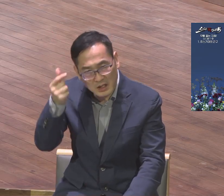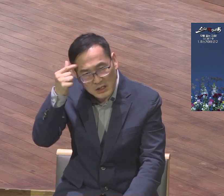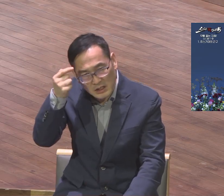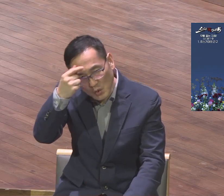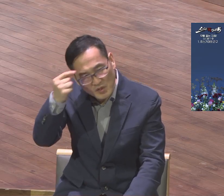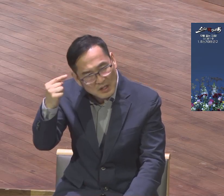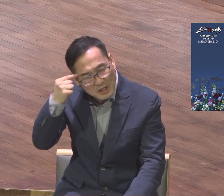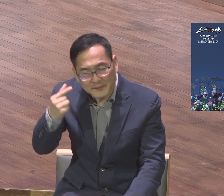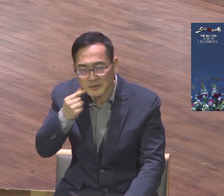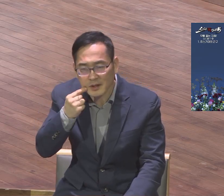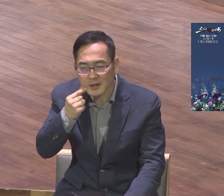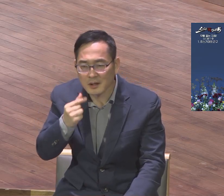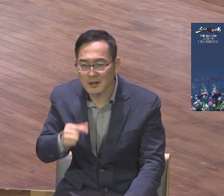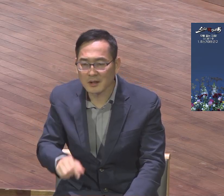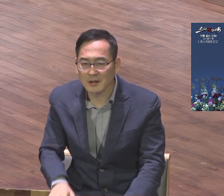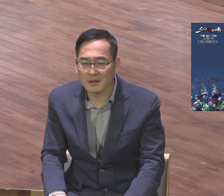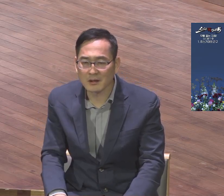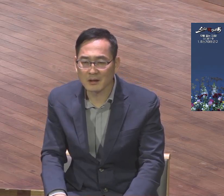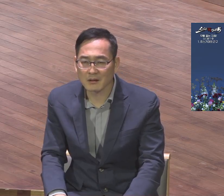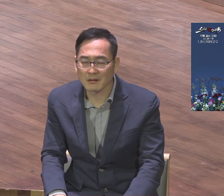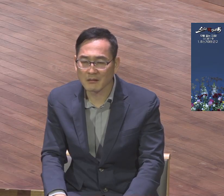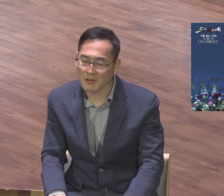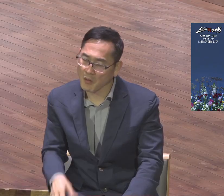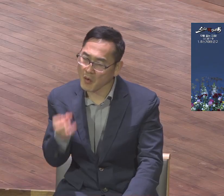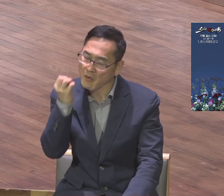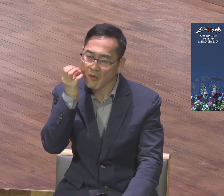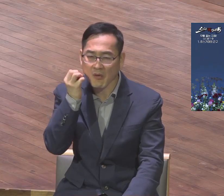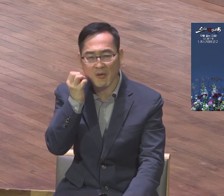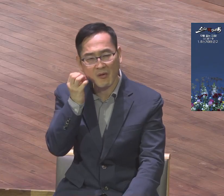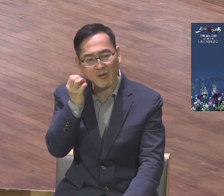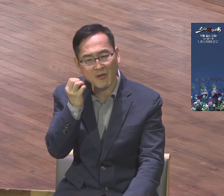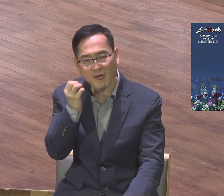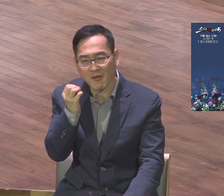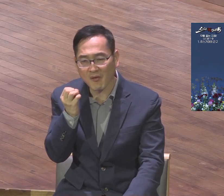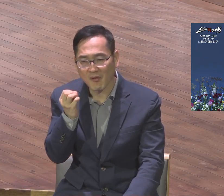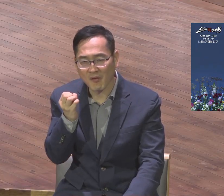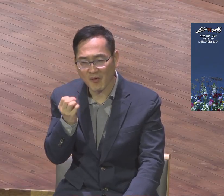기도 안 합니다. 잊어버립니다. 시안하죠.